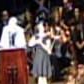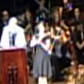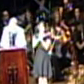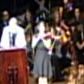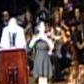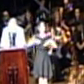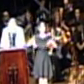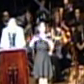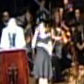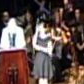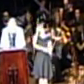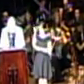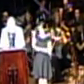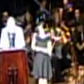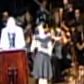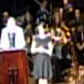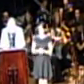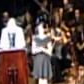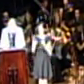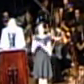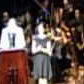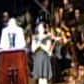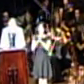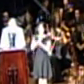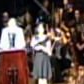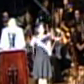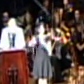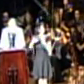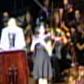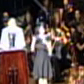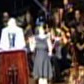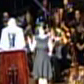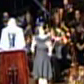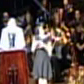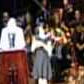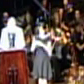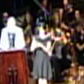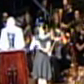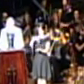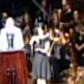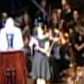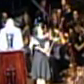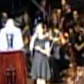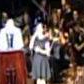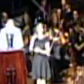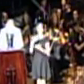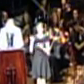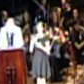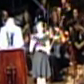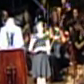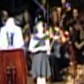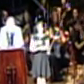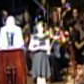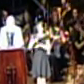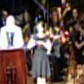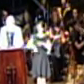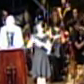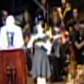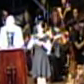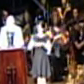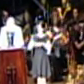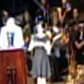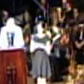escenario cultural. Solicitamos a todos los presentes ponerse de pie para entonar las notas del himno